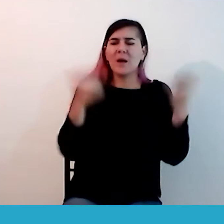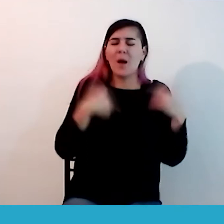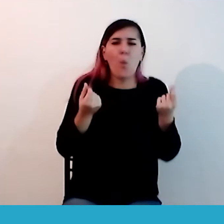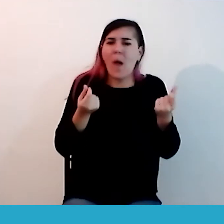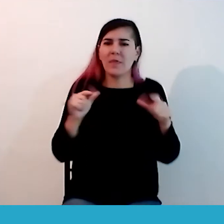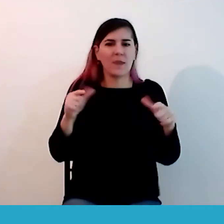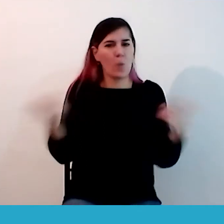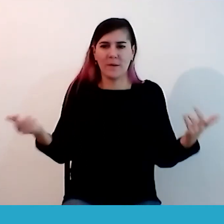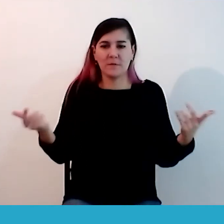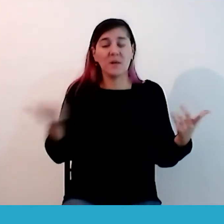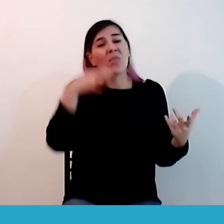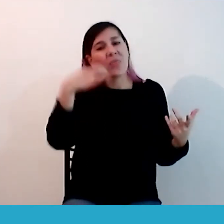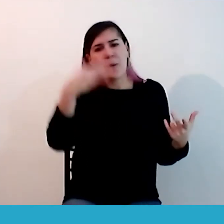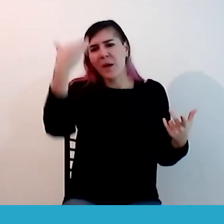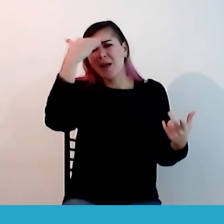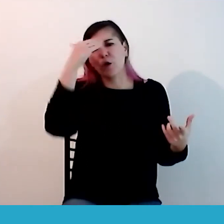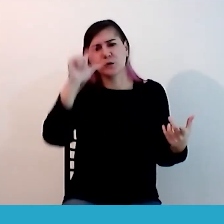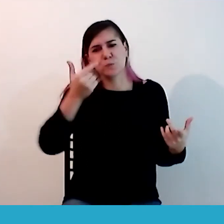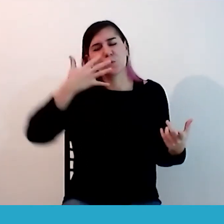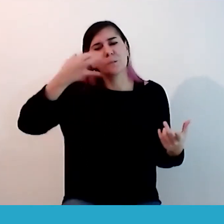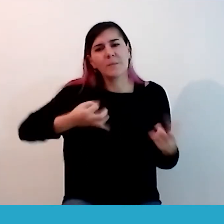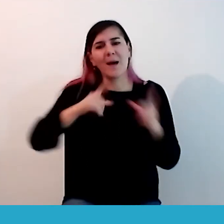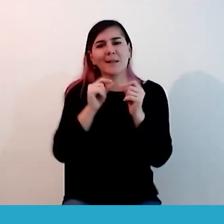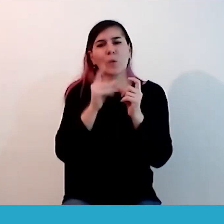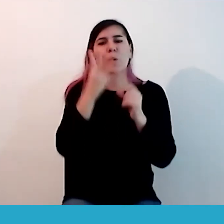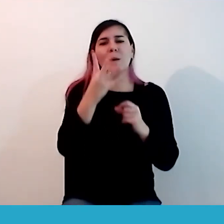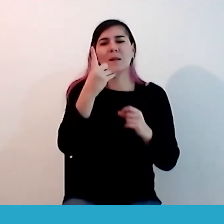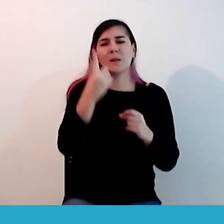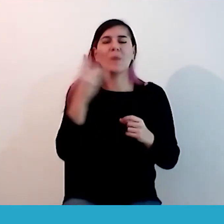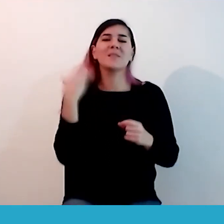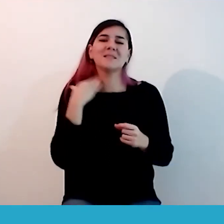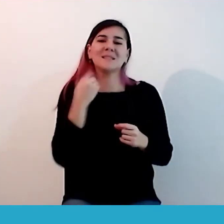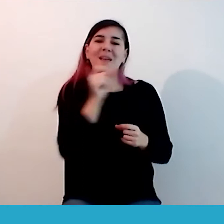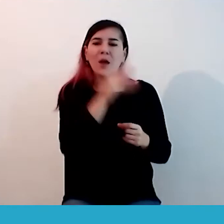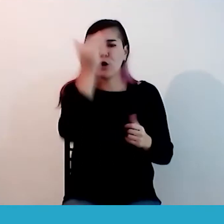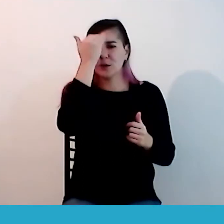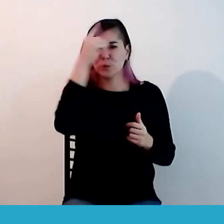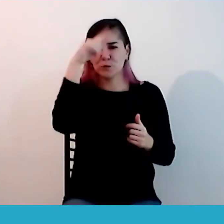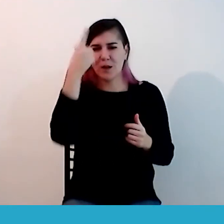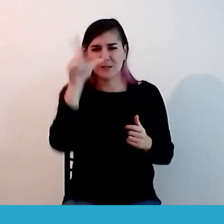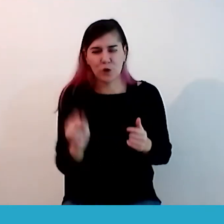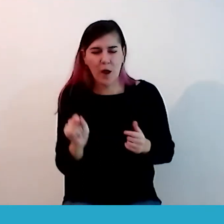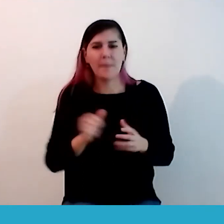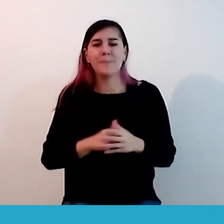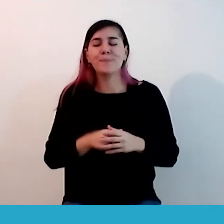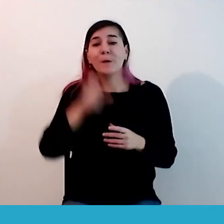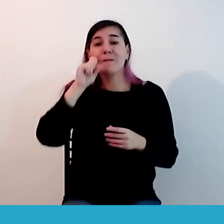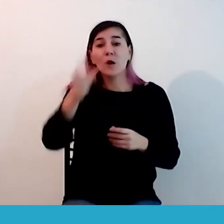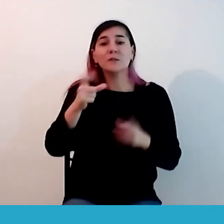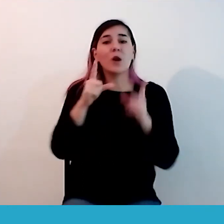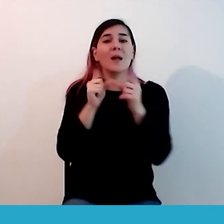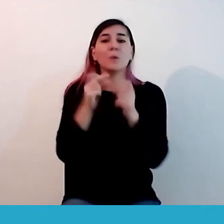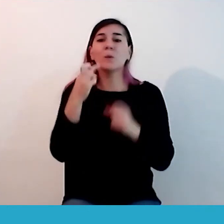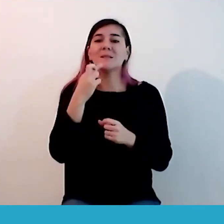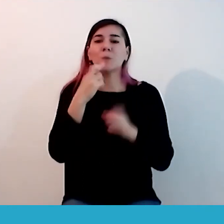declararla inconstitucional en cumplimiento de los artículos 41 y 16 de la Constitución Nacional, así como por la violación del artículo